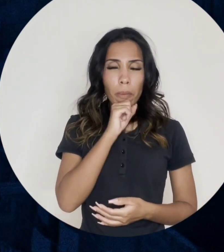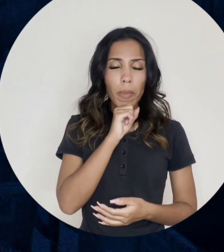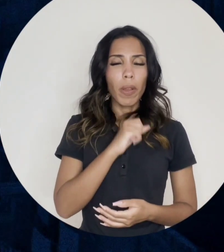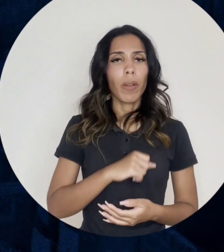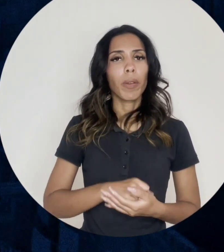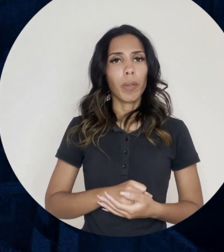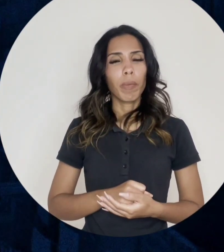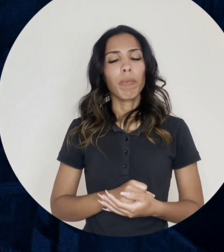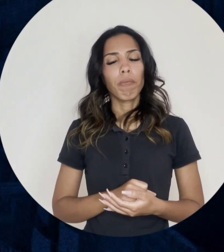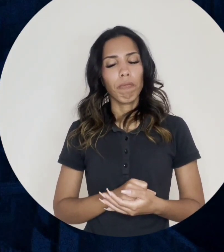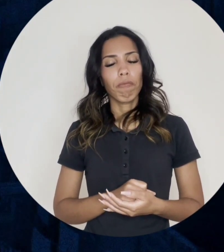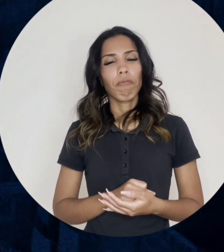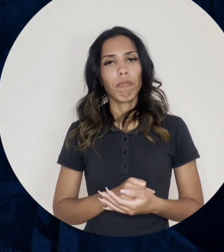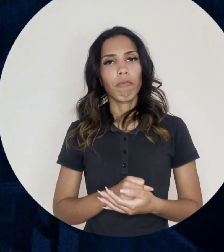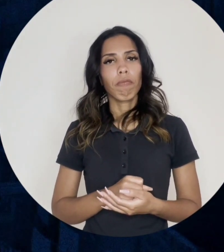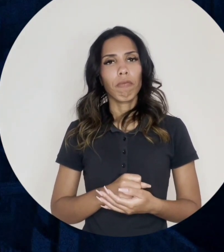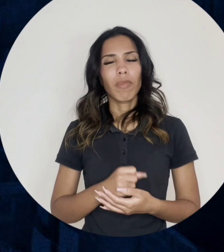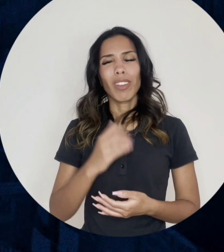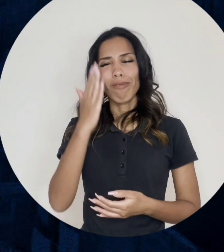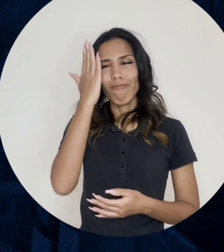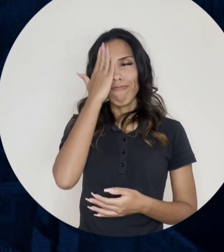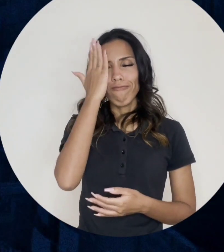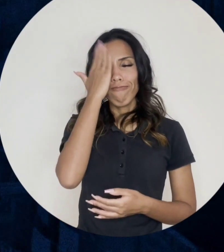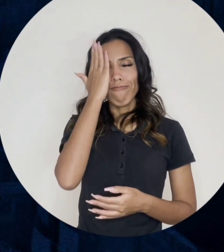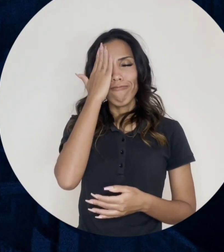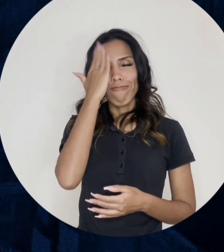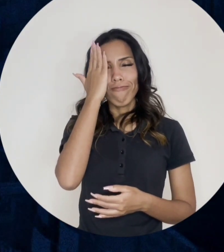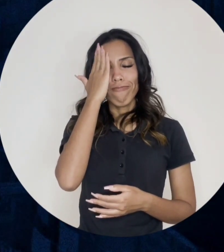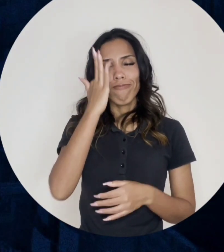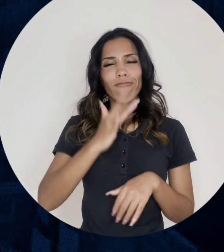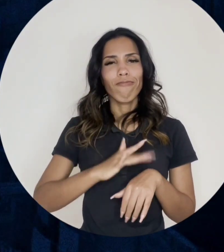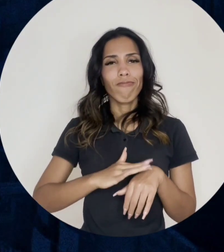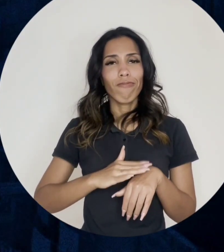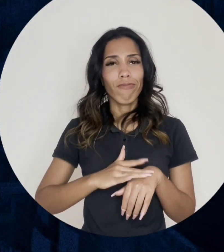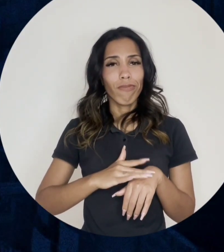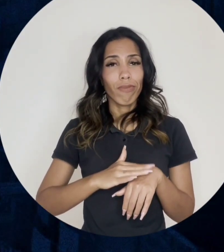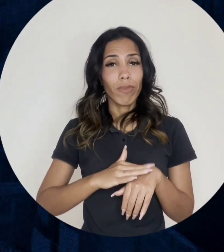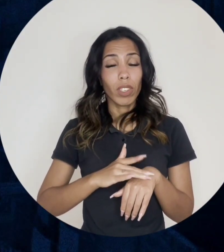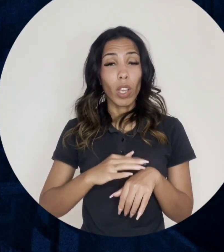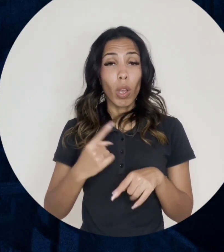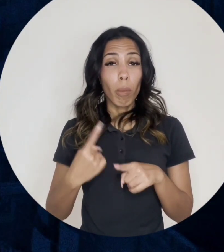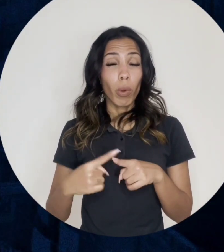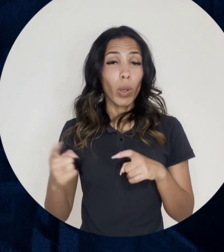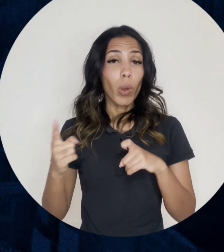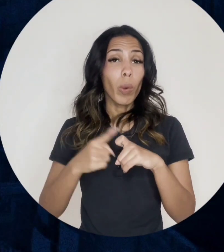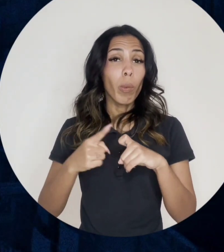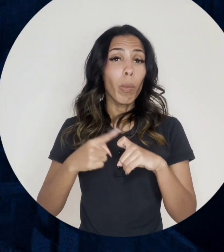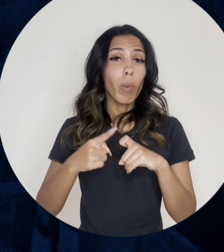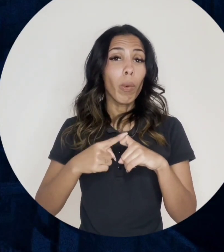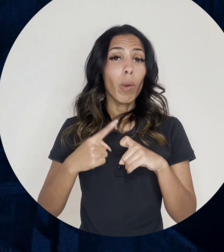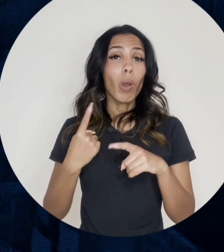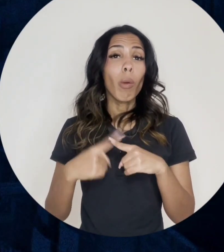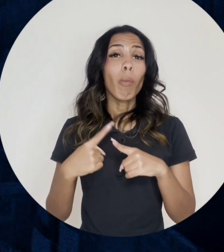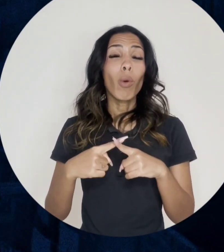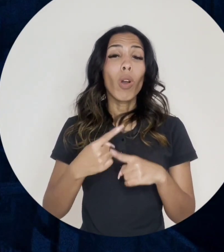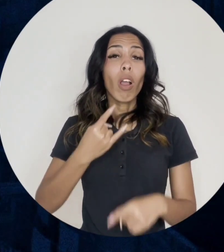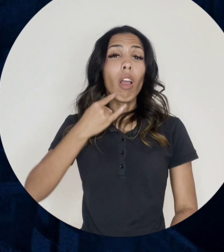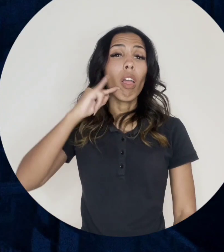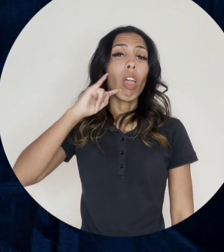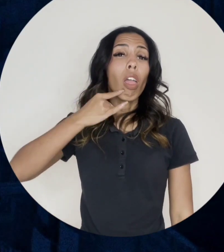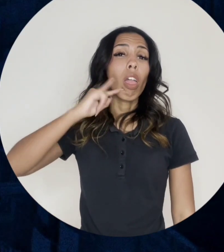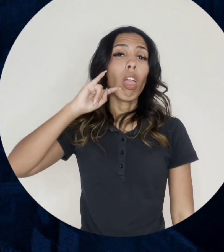e eu sabia que minha mãe adoeceu, porque os médicos lá me diziam, porque ela era alcoólatra, se